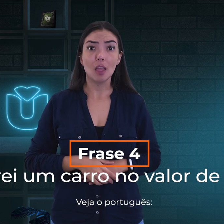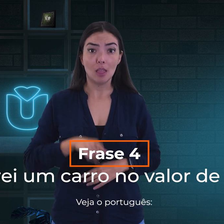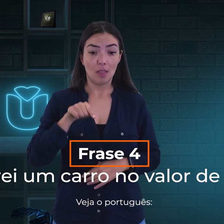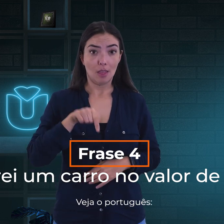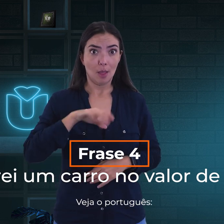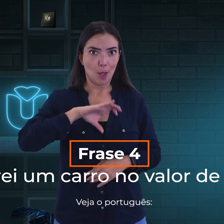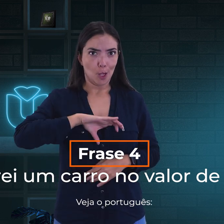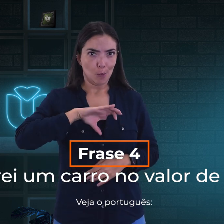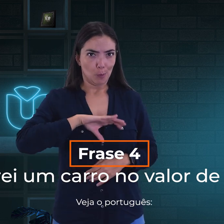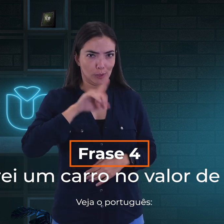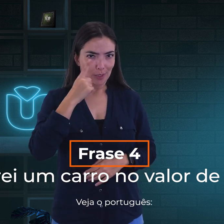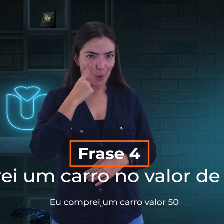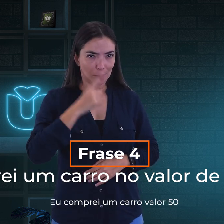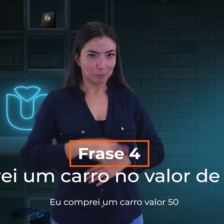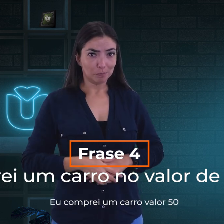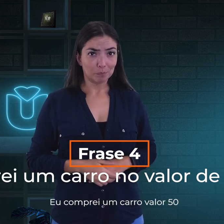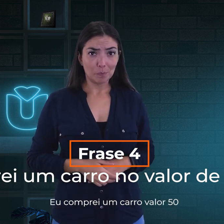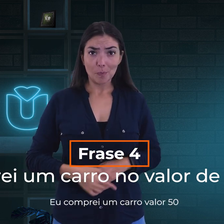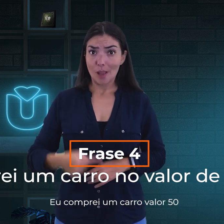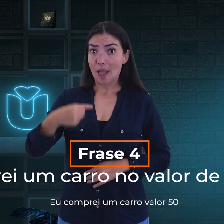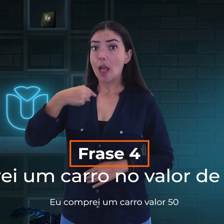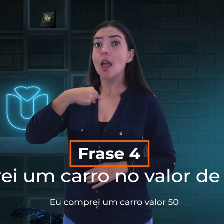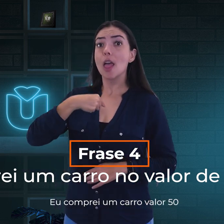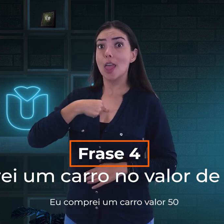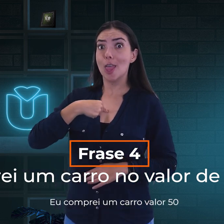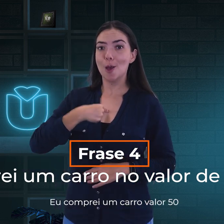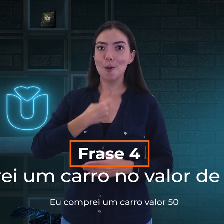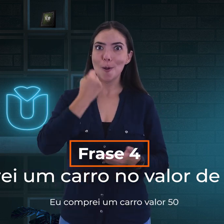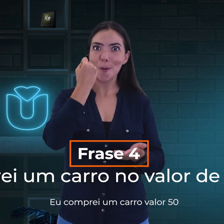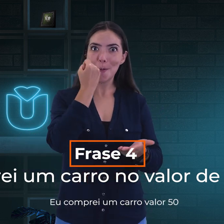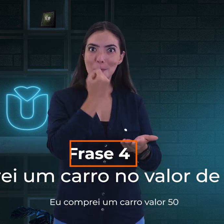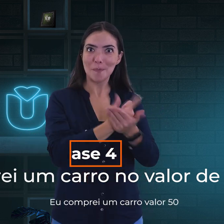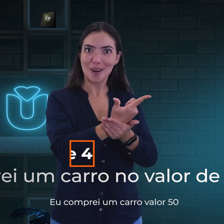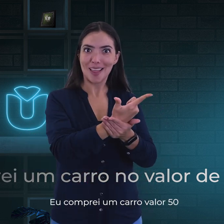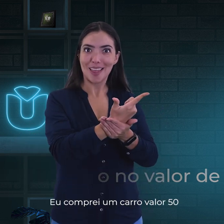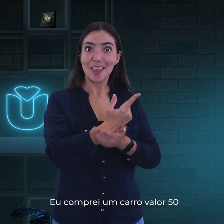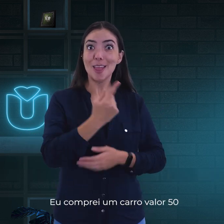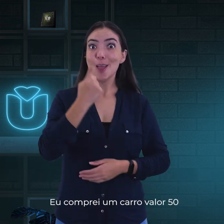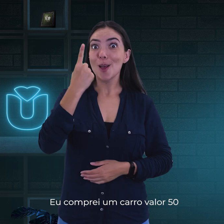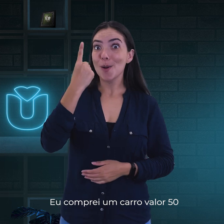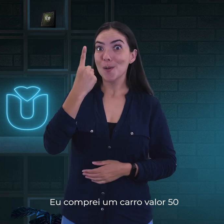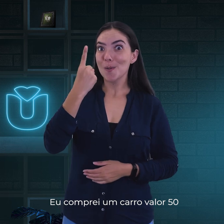Veja o português. Eu comprei um carro